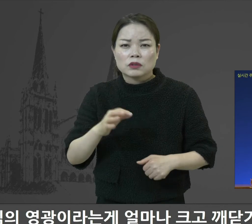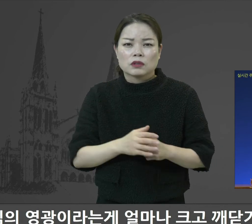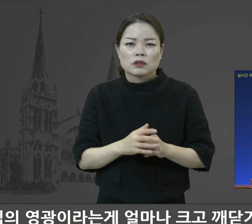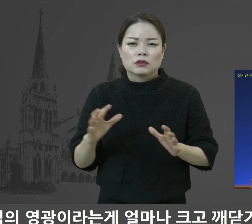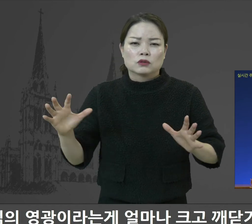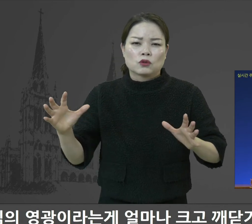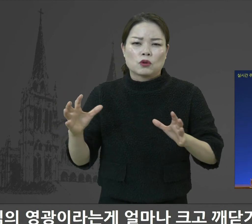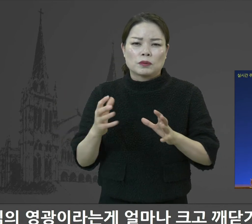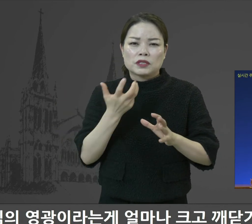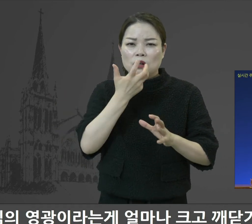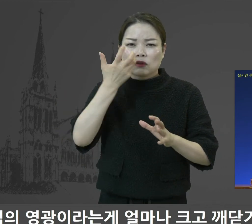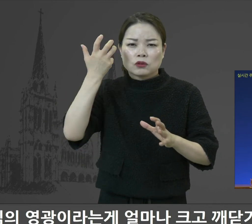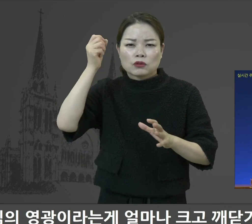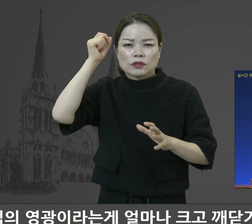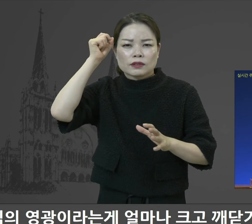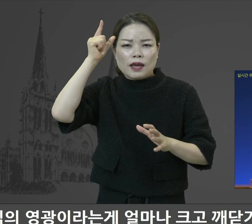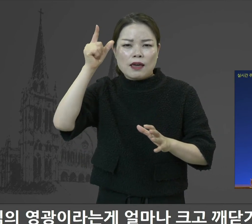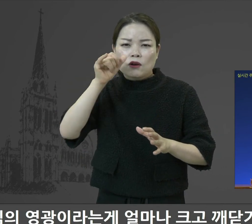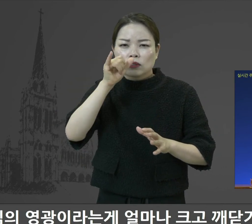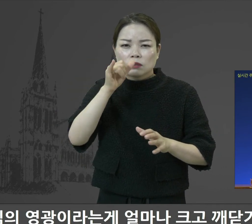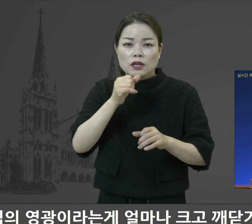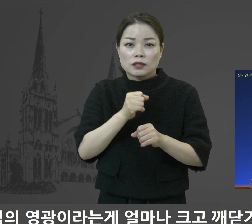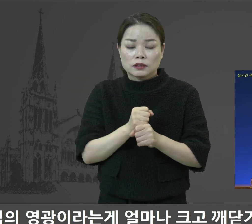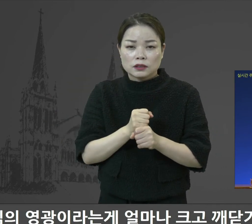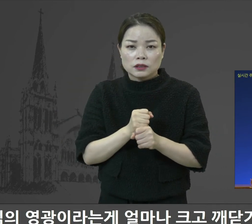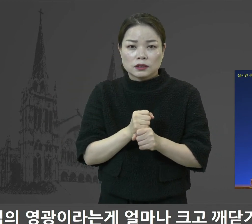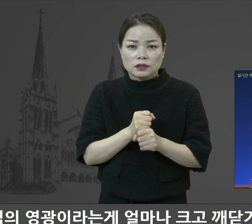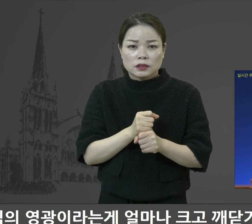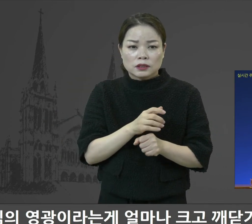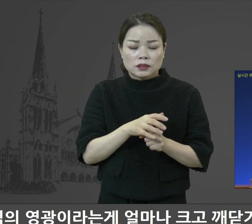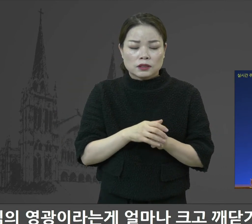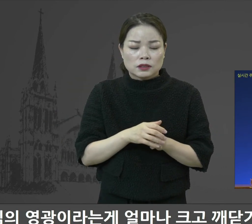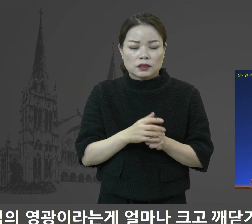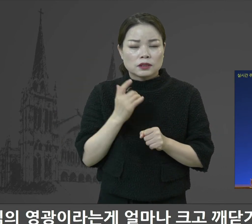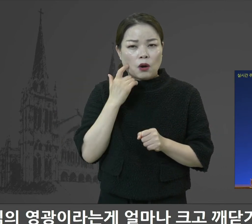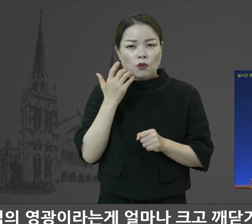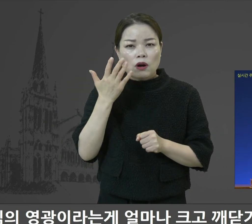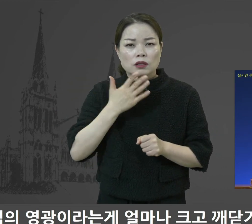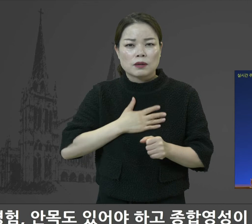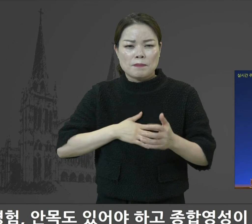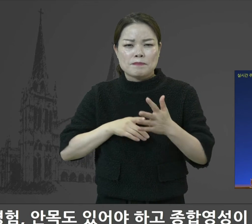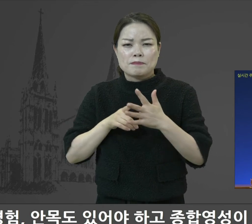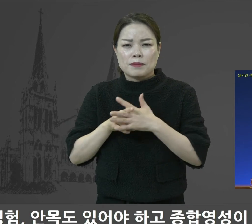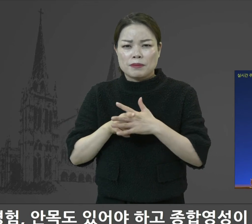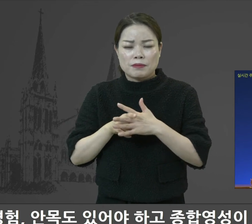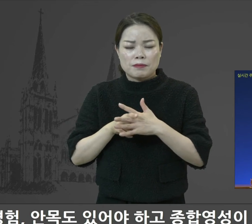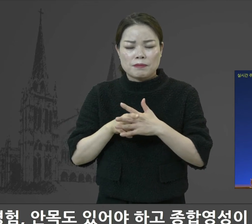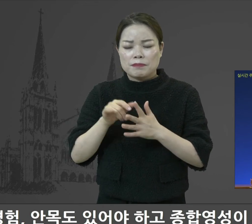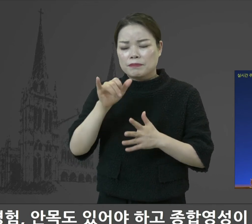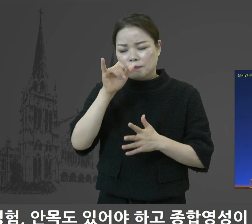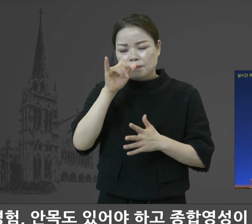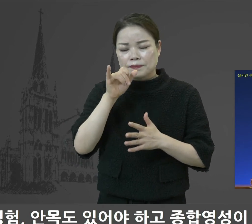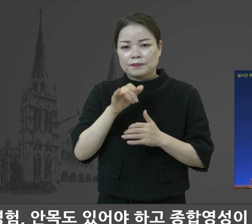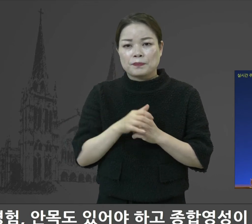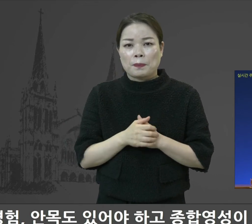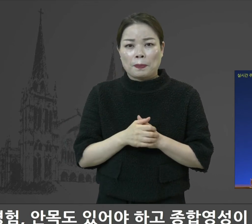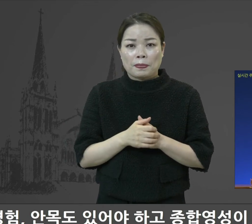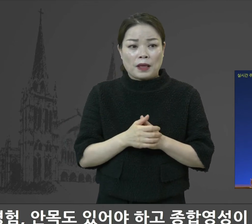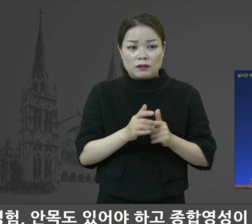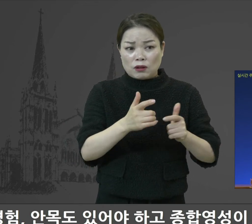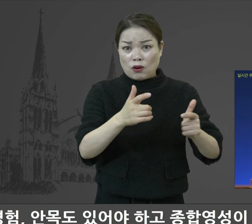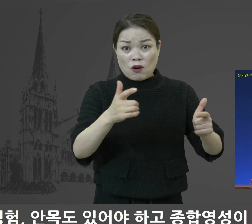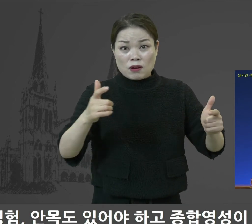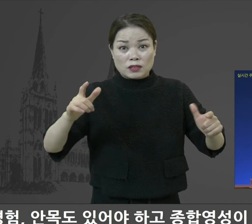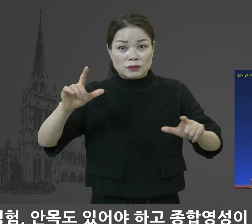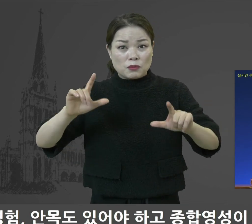종합 영성이 있어야 이 영광이 무엇인지를 깨닫는 것 같습니다. 하나로 정리할 수 없는 굉장히